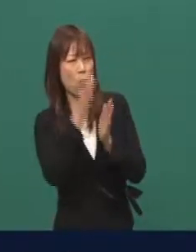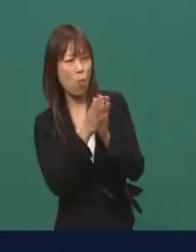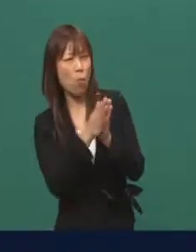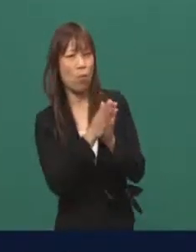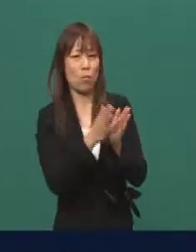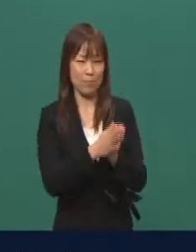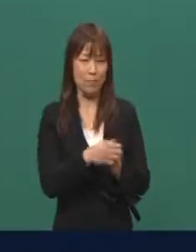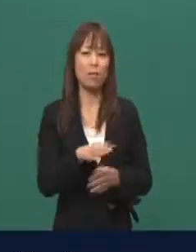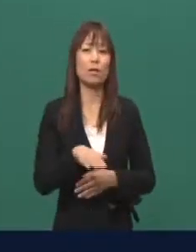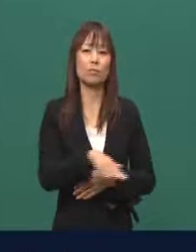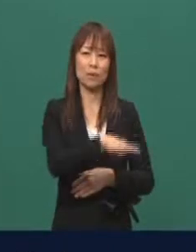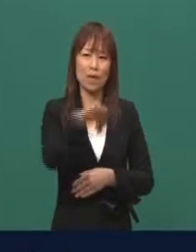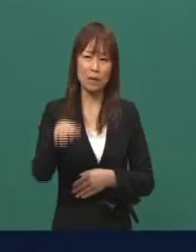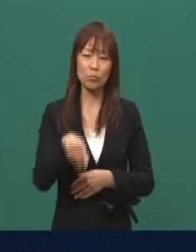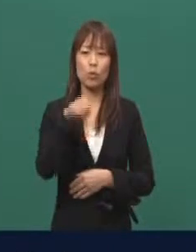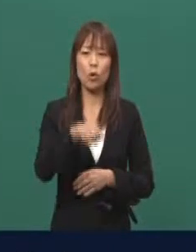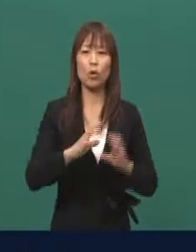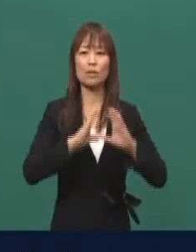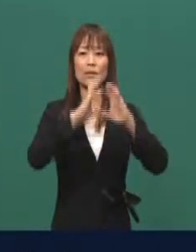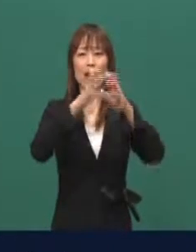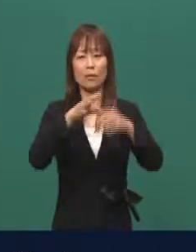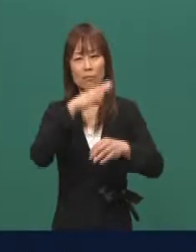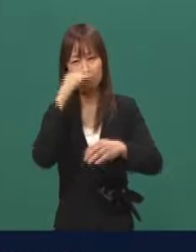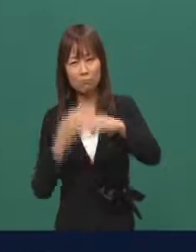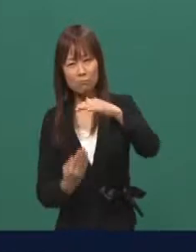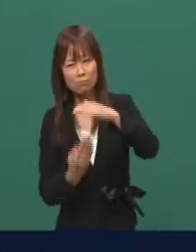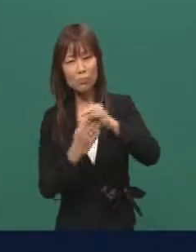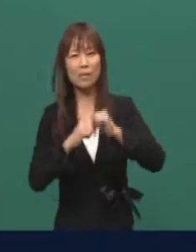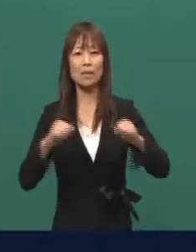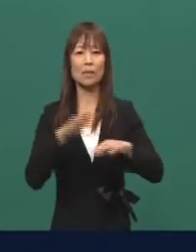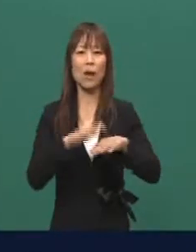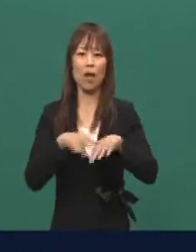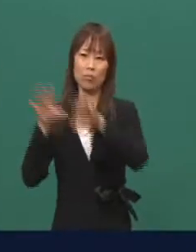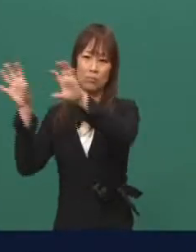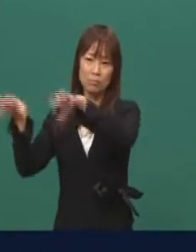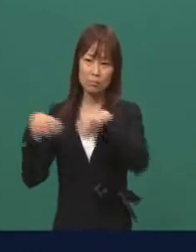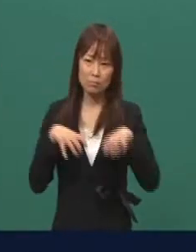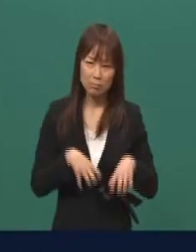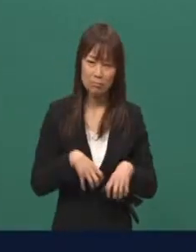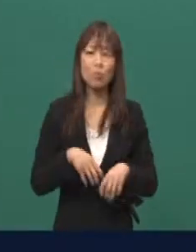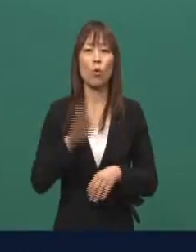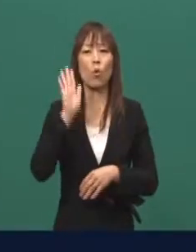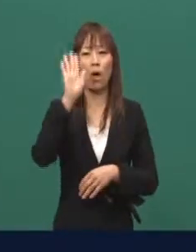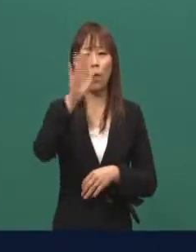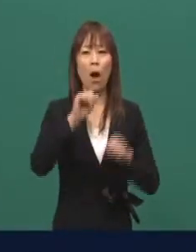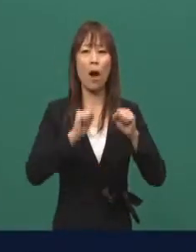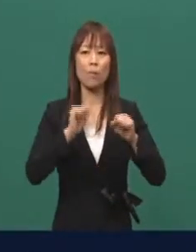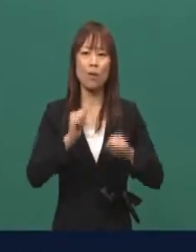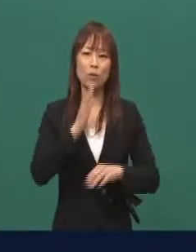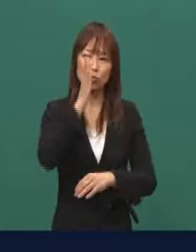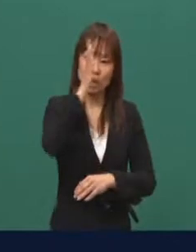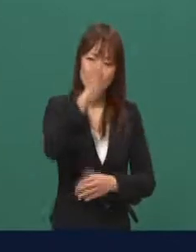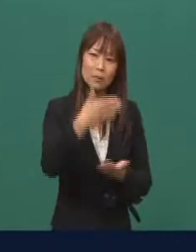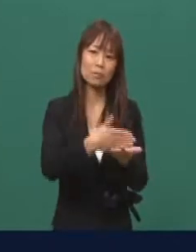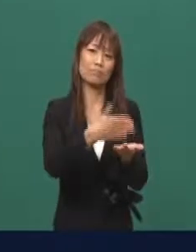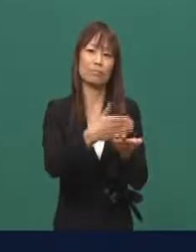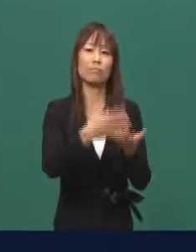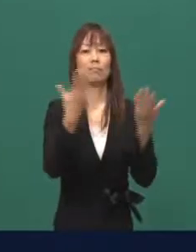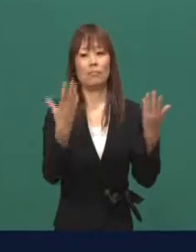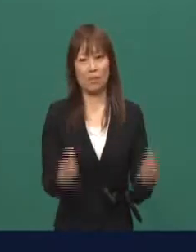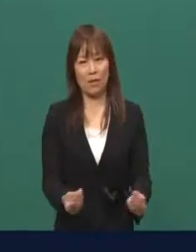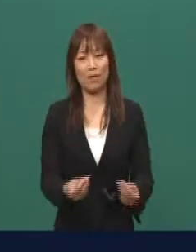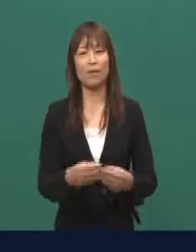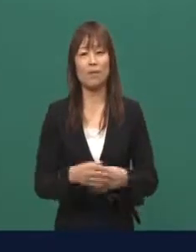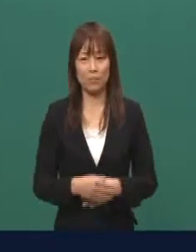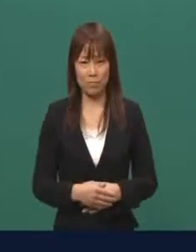感動が寄せられました。皆さんはこの世界に誇れる生き方を取り入れ後世に